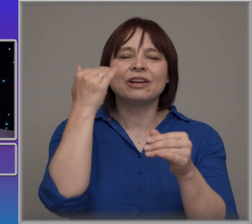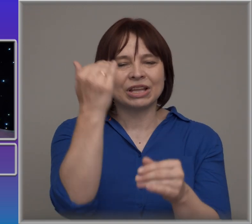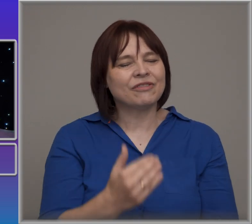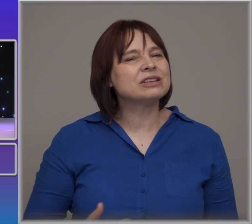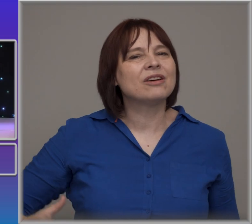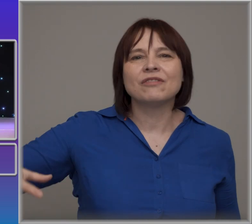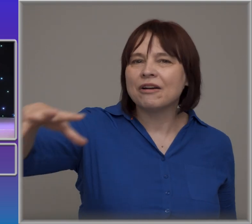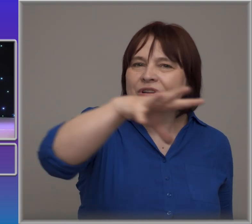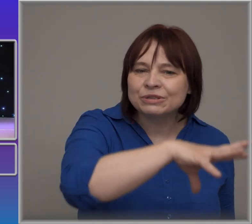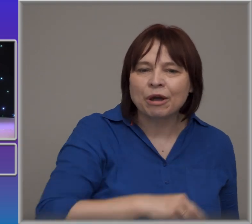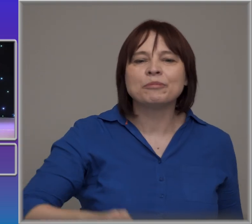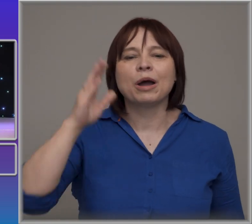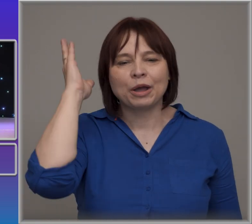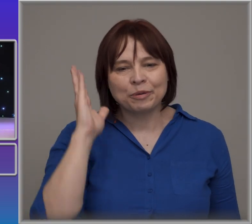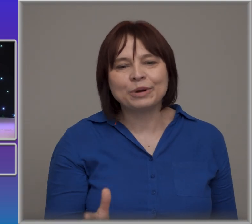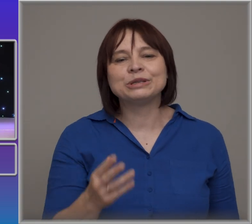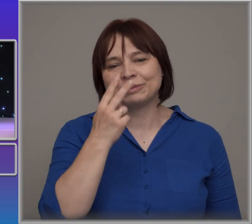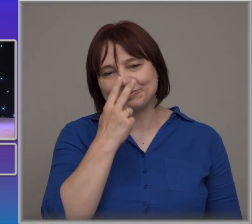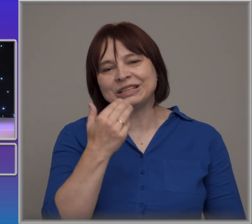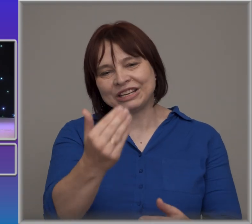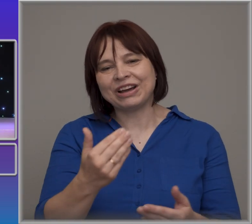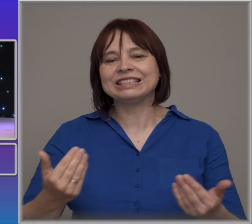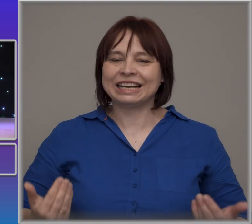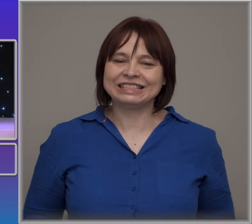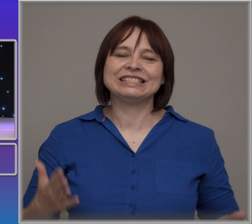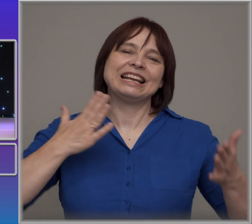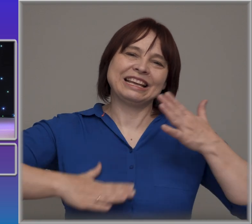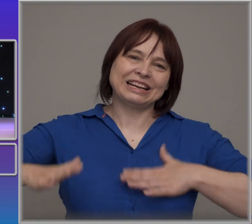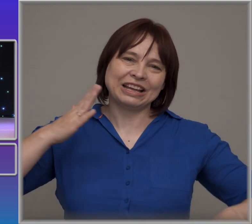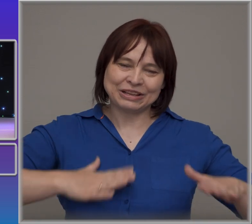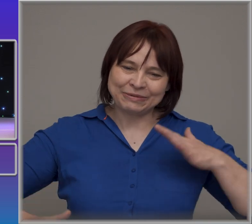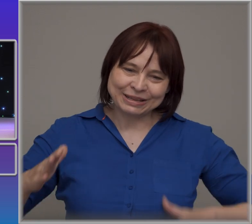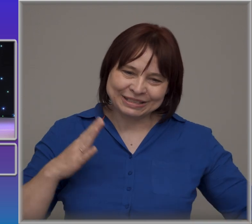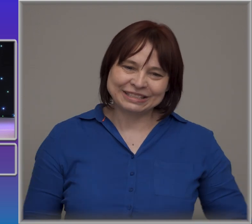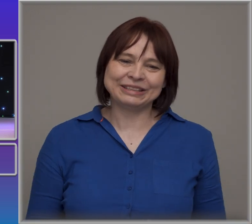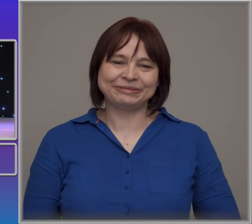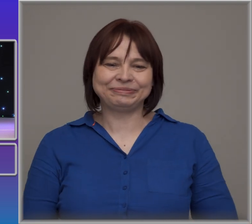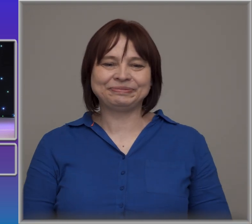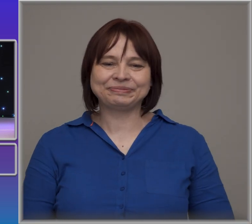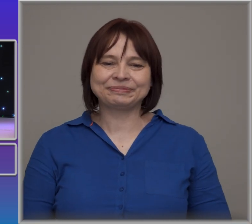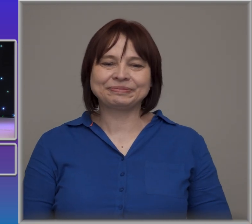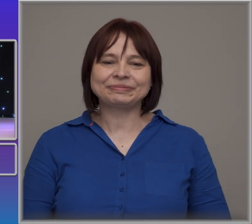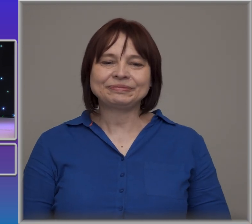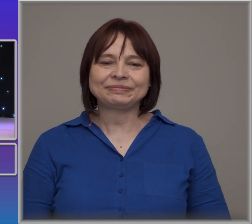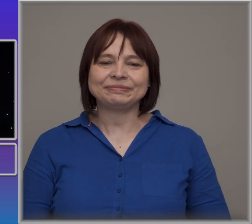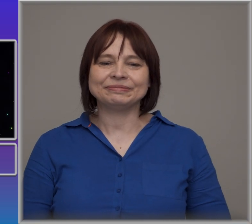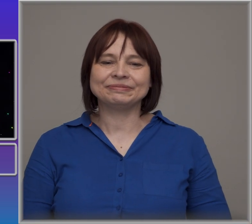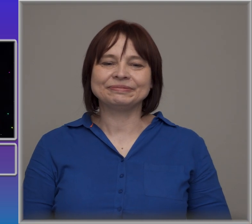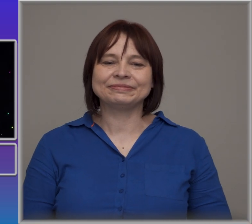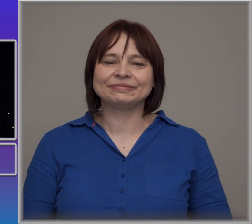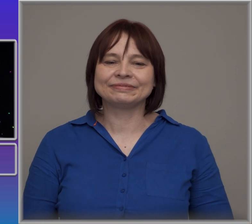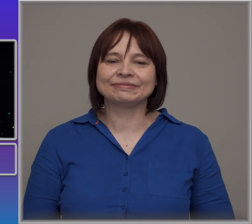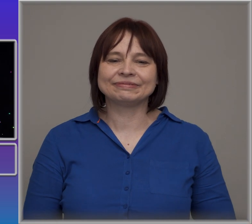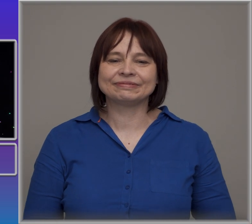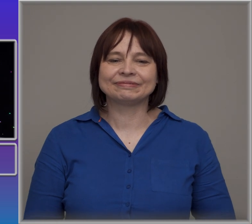измерить. Безмерная любовь Твоя, Господь, пускай будет, Боже, в их жизни, в их отношении, во имя Господа Иисуса